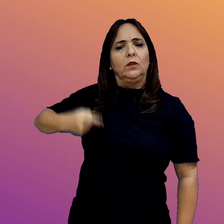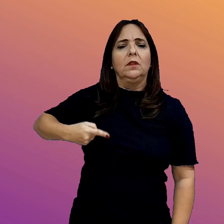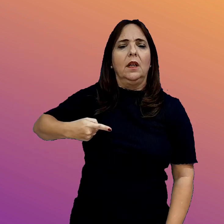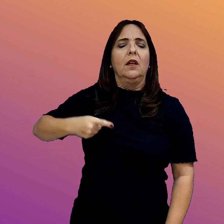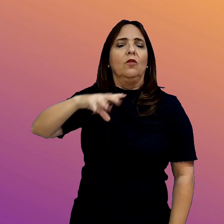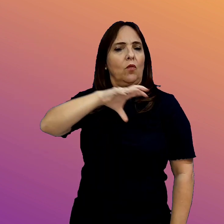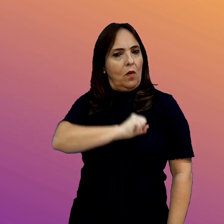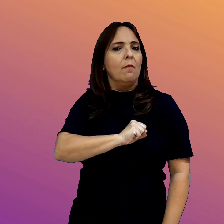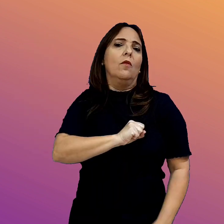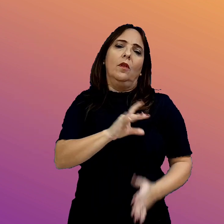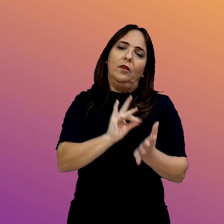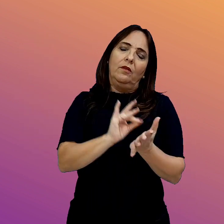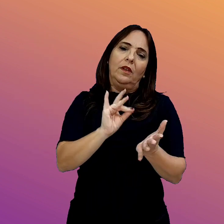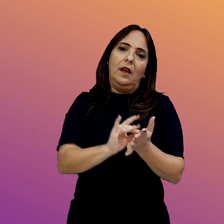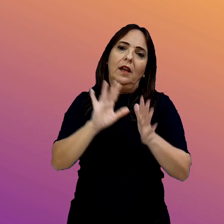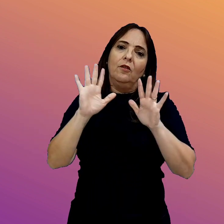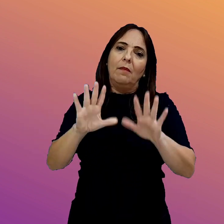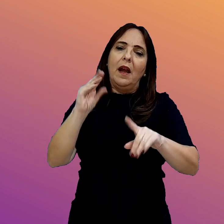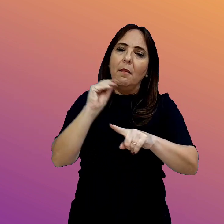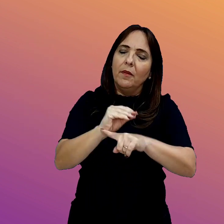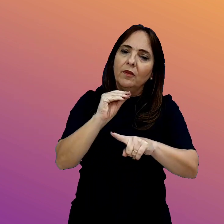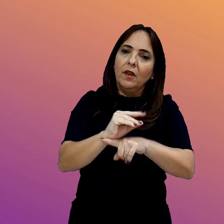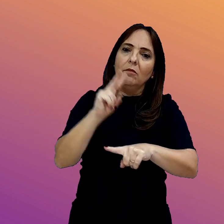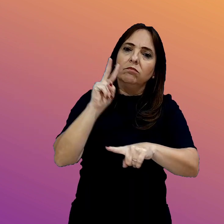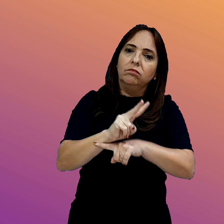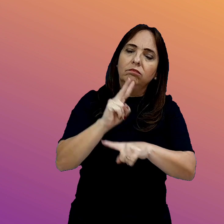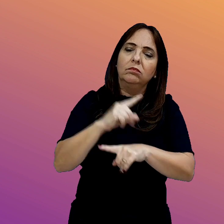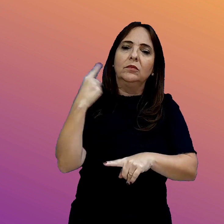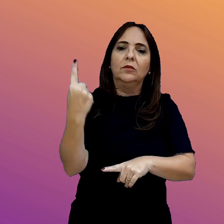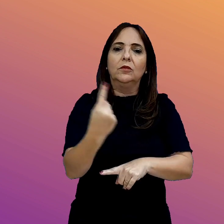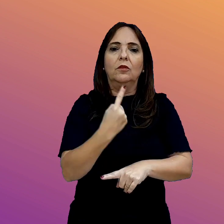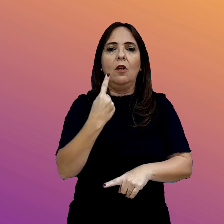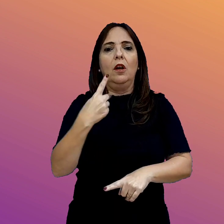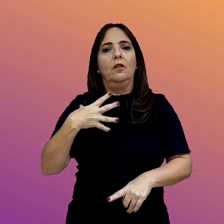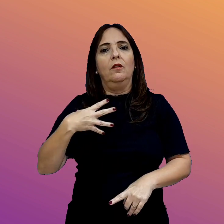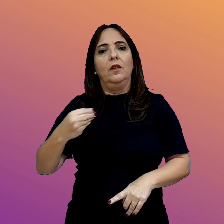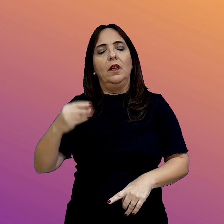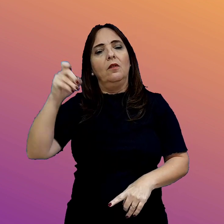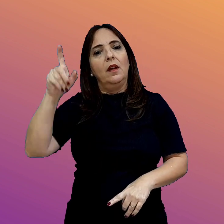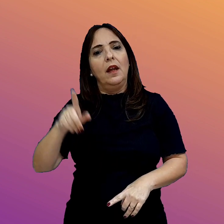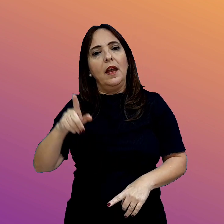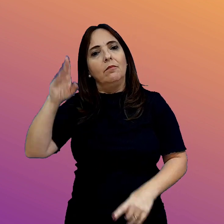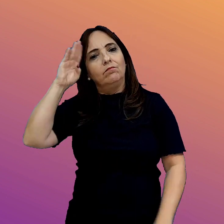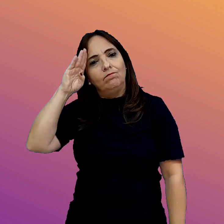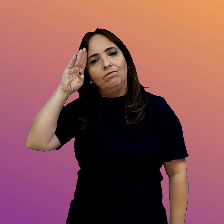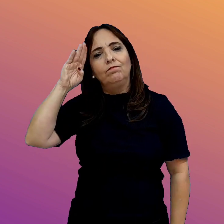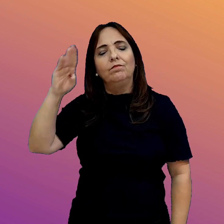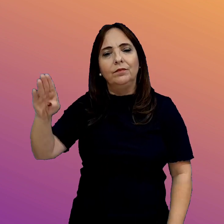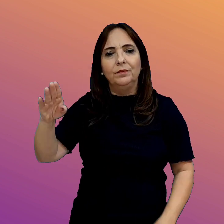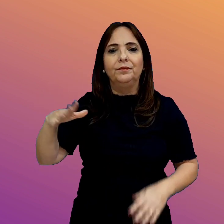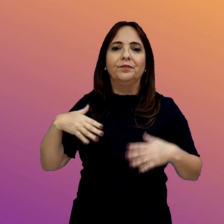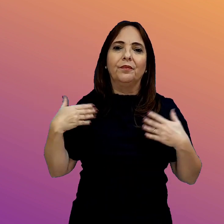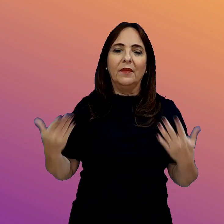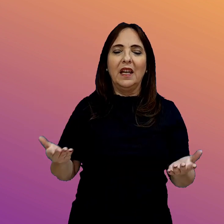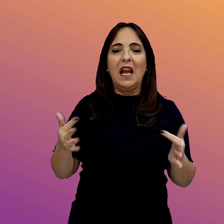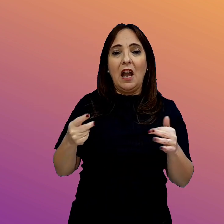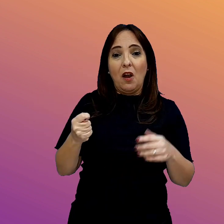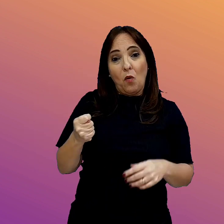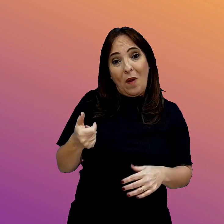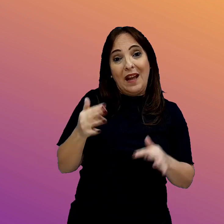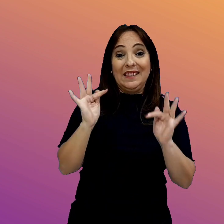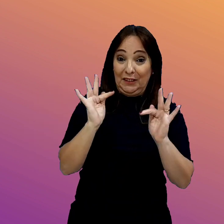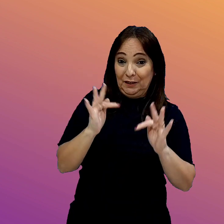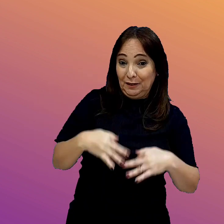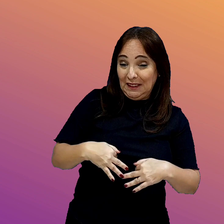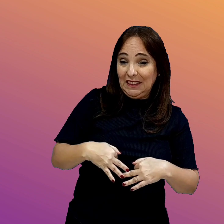os nossos filhos, isso é fundamental. Pastor Mauro, eu sei que a gente já está caminhando para o fim, mas Deus colocou